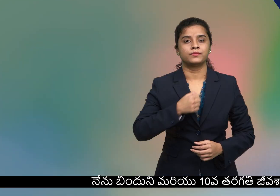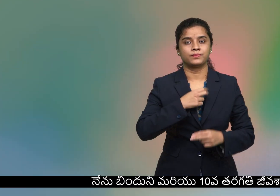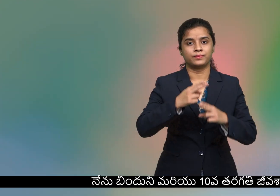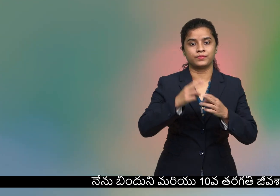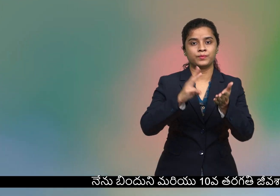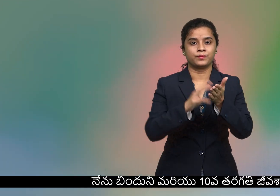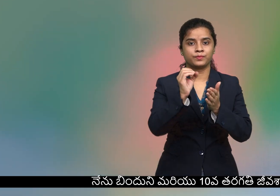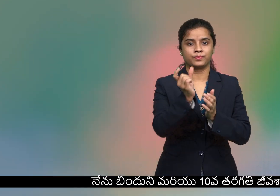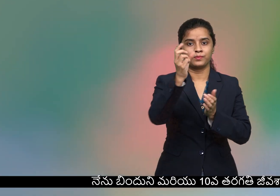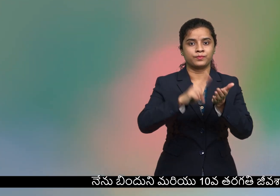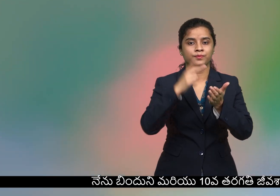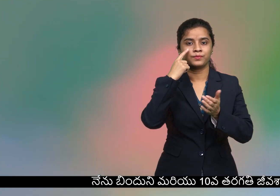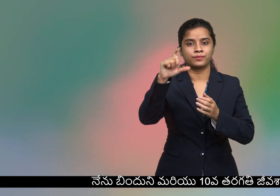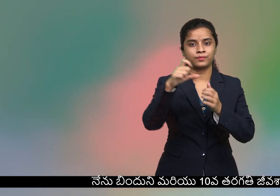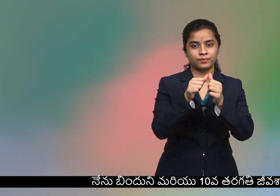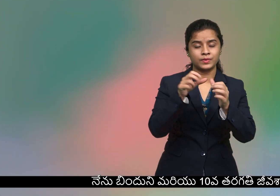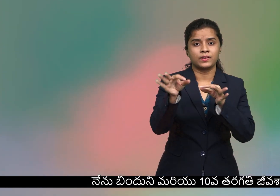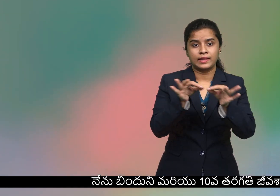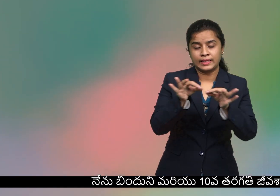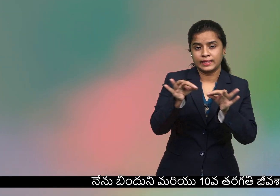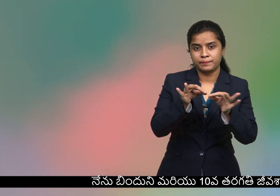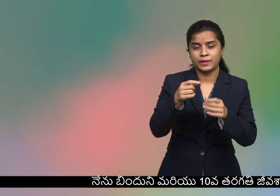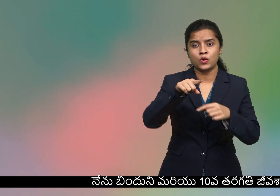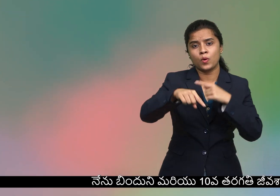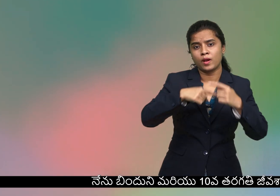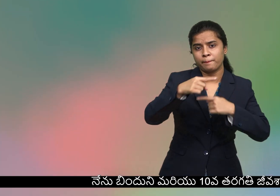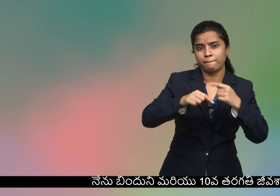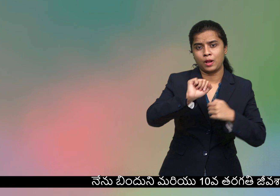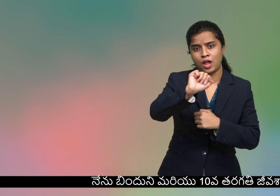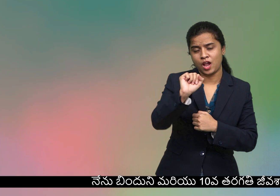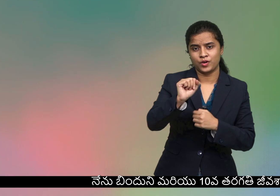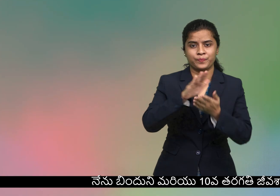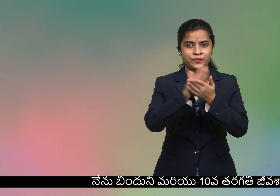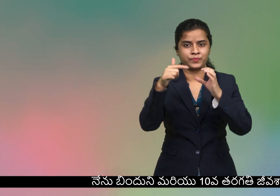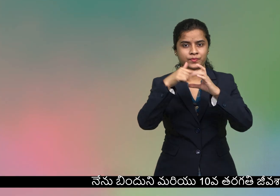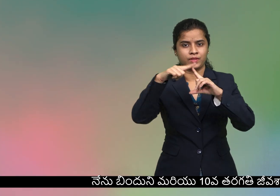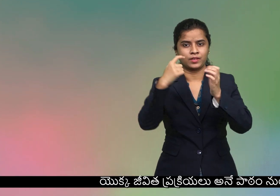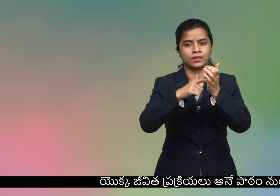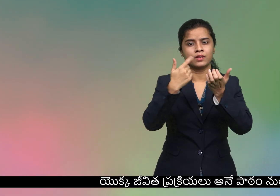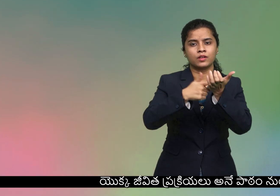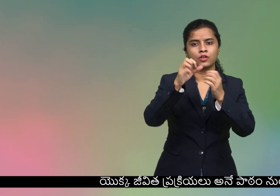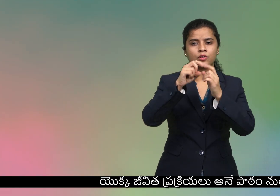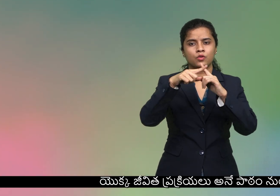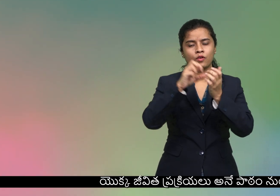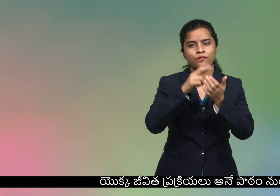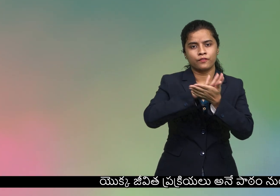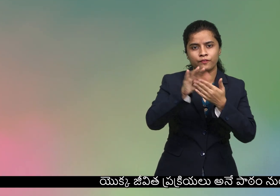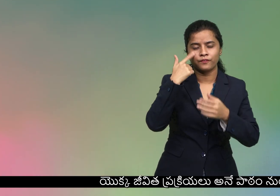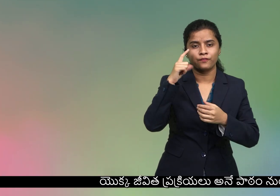నేను బిందుని మరియు 10వ తరగతి జీవశాస్త్రం యొక్క జీవిత ప్రక్రియలు అనే పాఠం